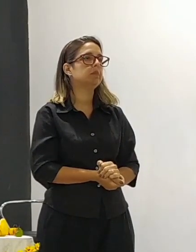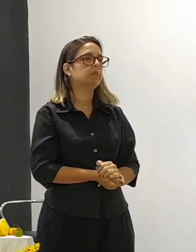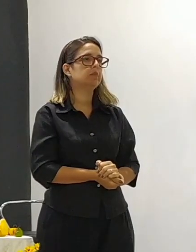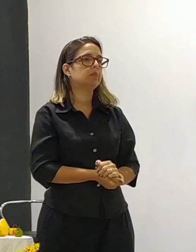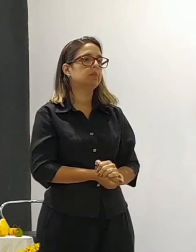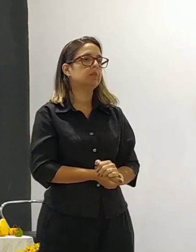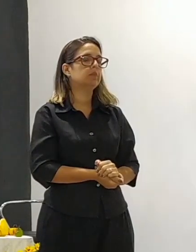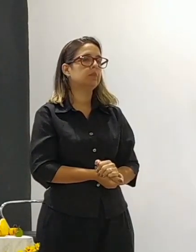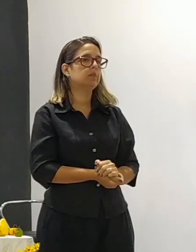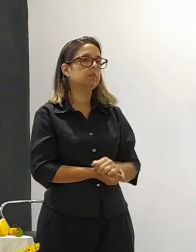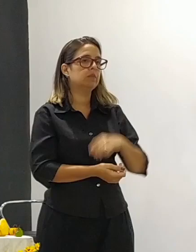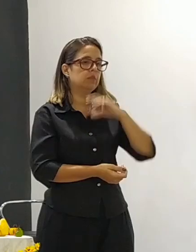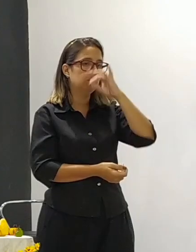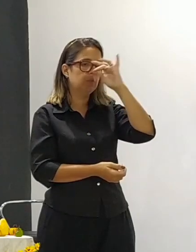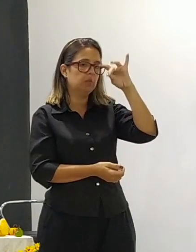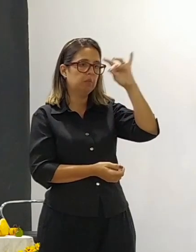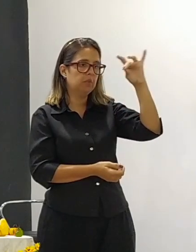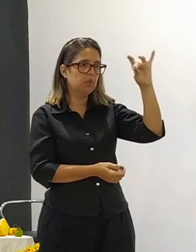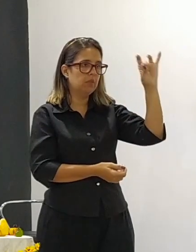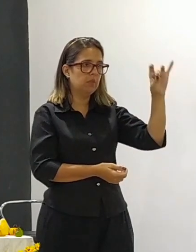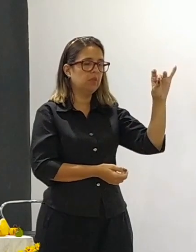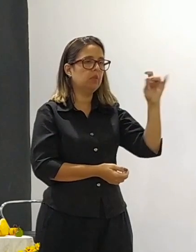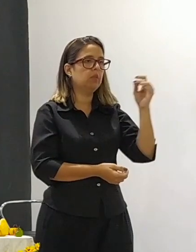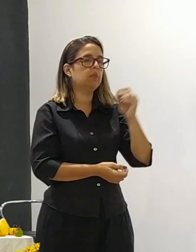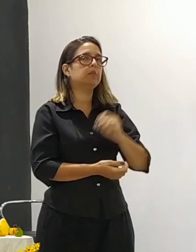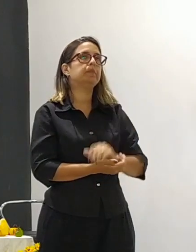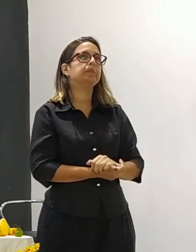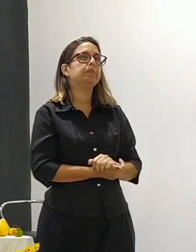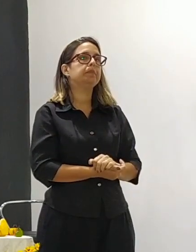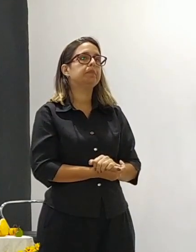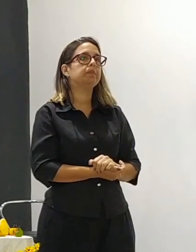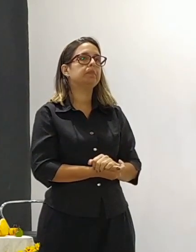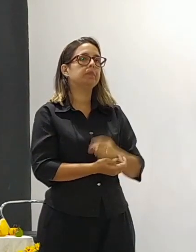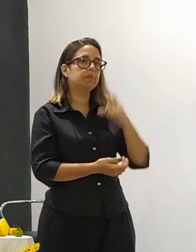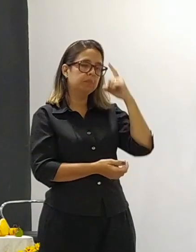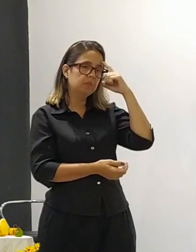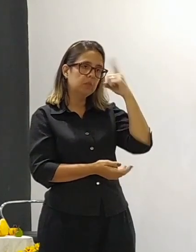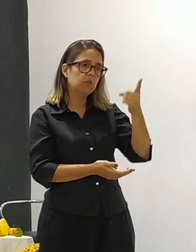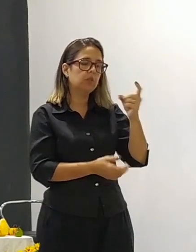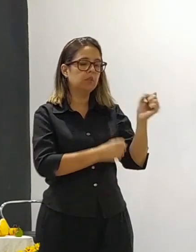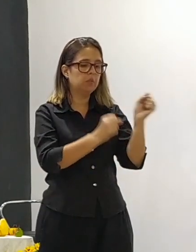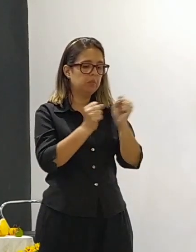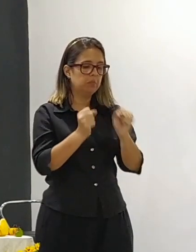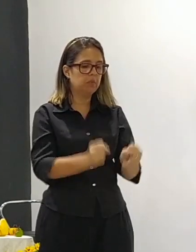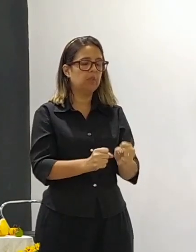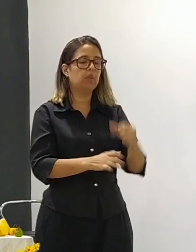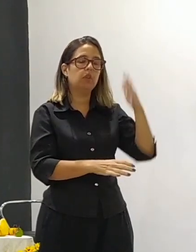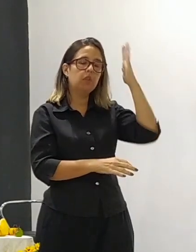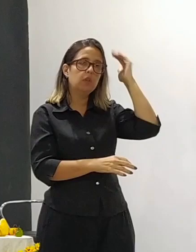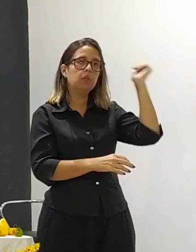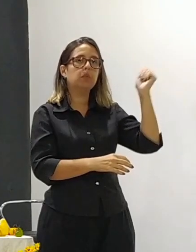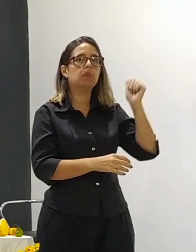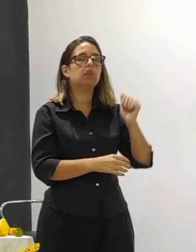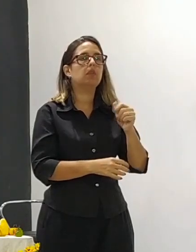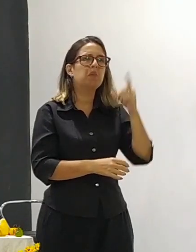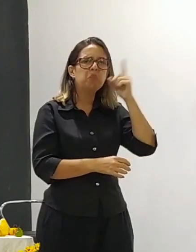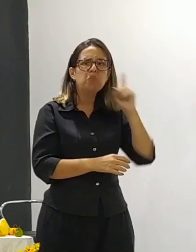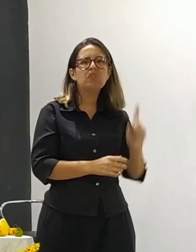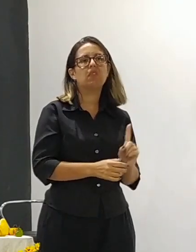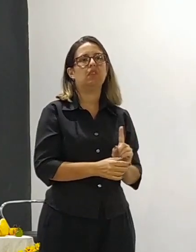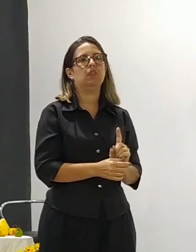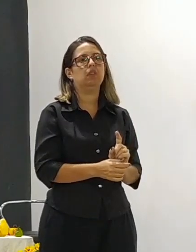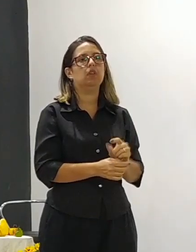Espírito Santo já veio, está sobre a igreja. O Espírito de autoridade, de poder, de sabedoria. Ah, pastor, eu não